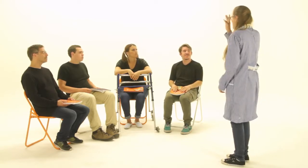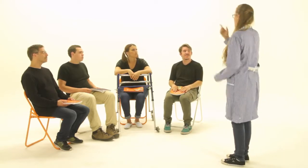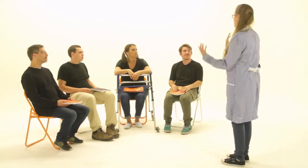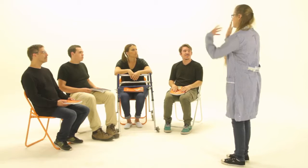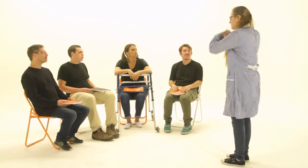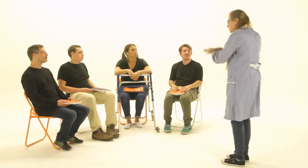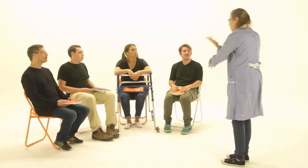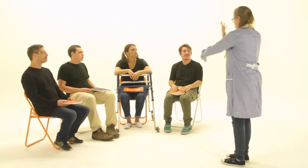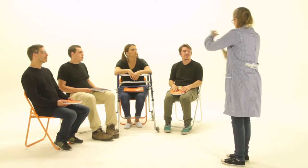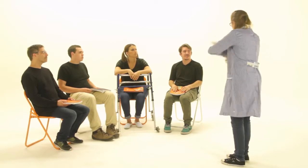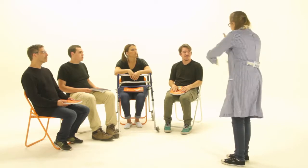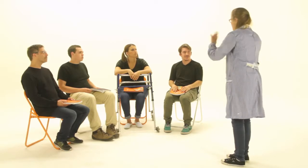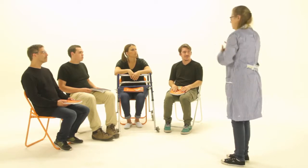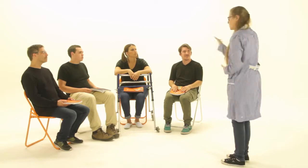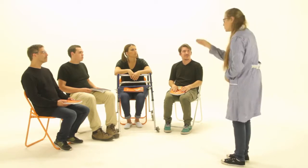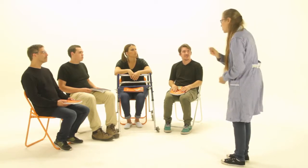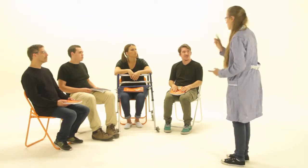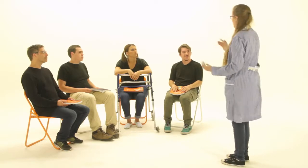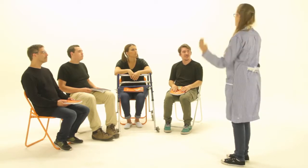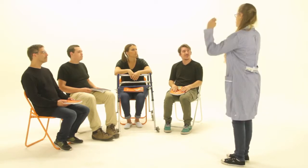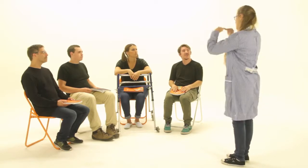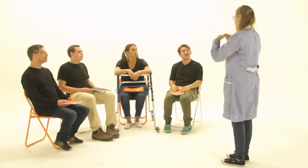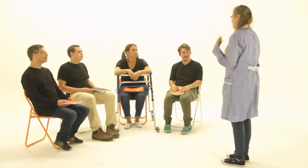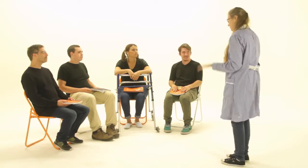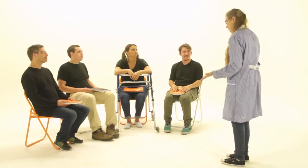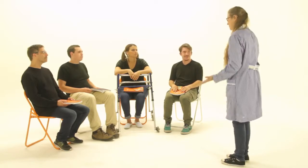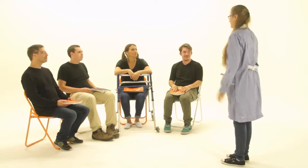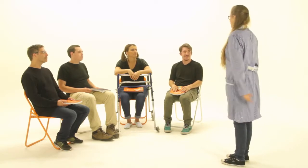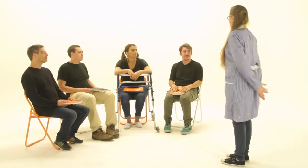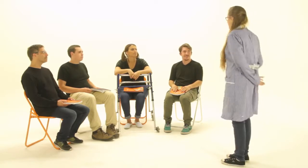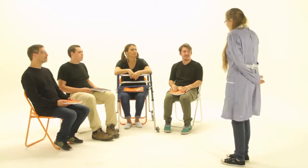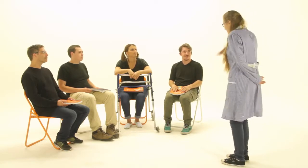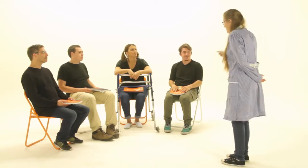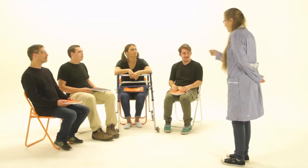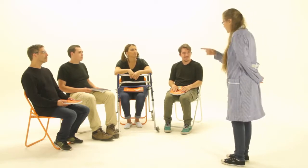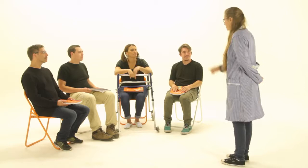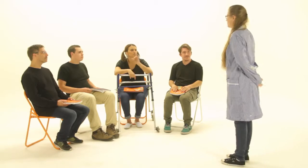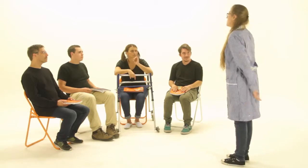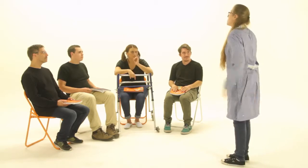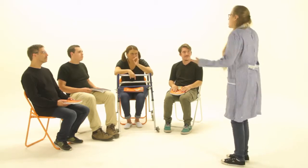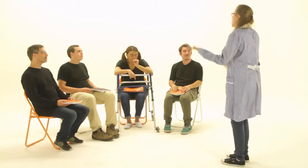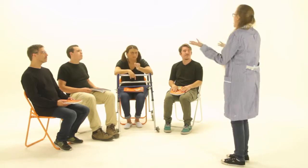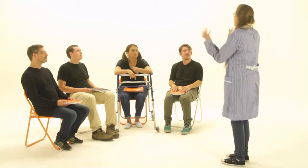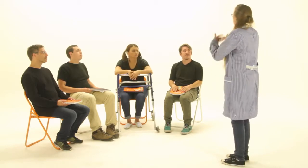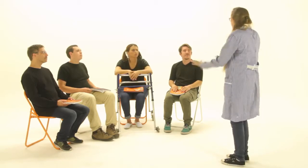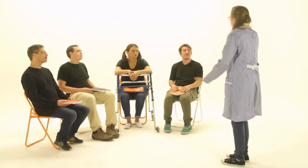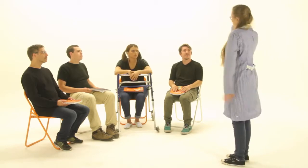importante. Eso, vas a aprender a compartir, a integrarte y a entender que todos somos iguales y que todos tenemos derecho a estar